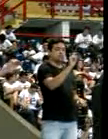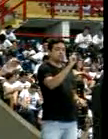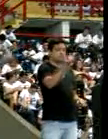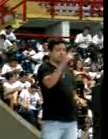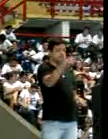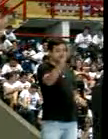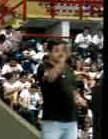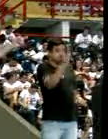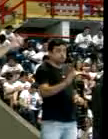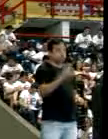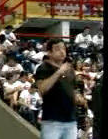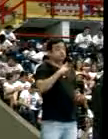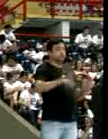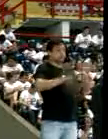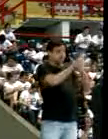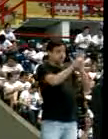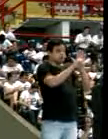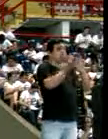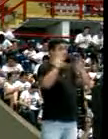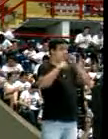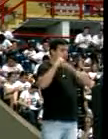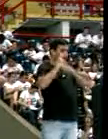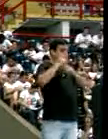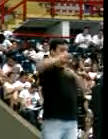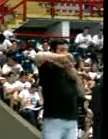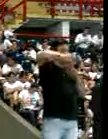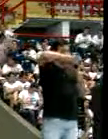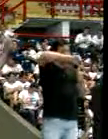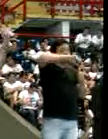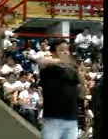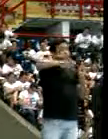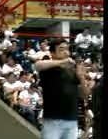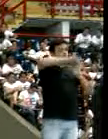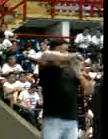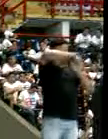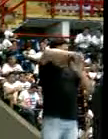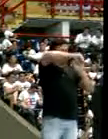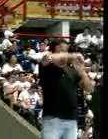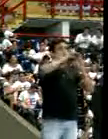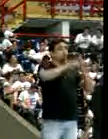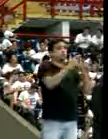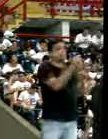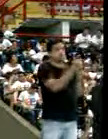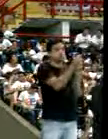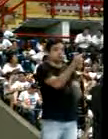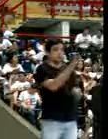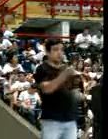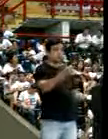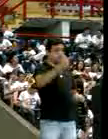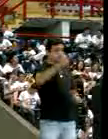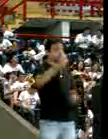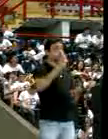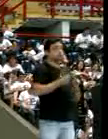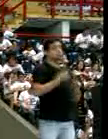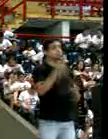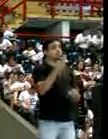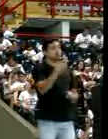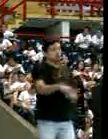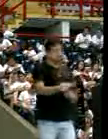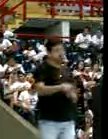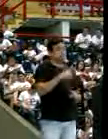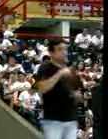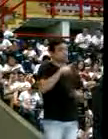brasileiro mudou no ano passado. Em 2012, o Brasil passou a ter